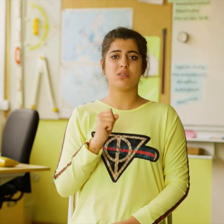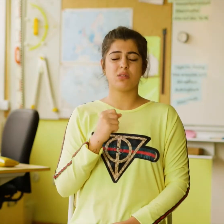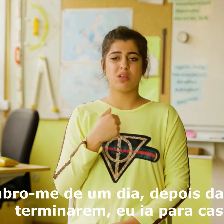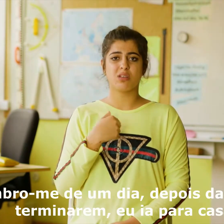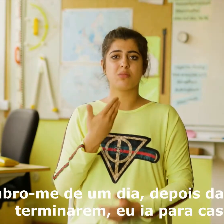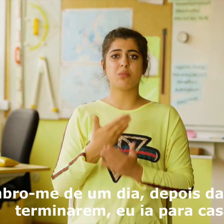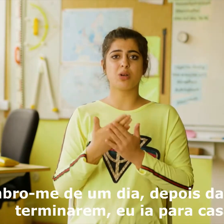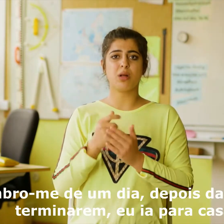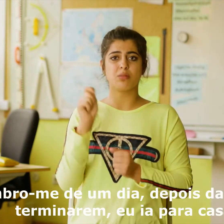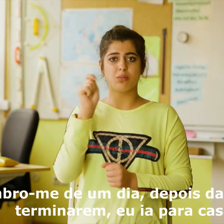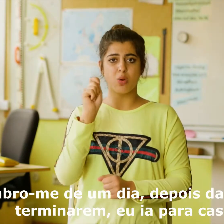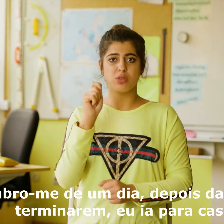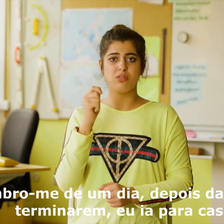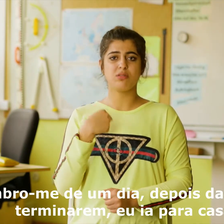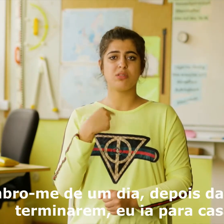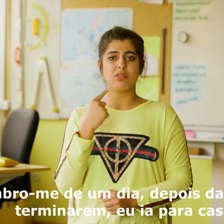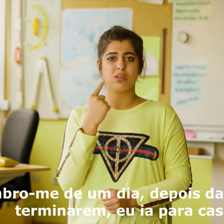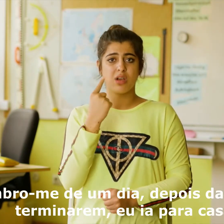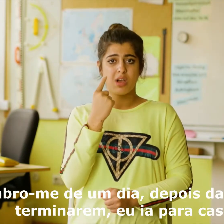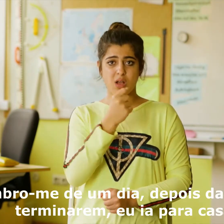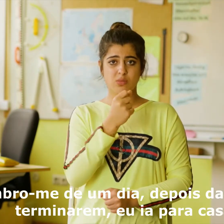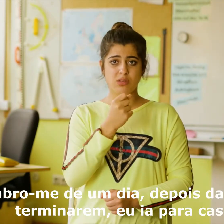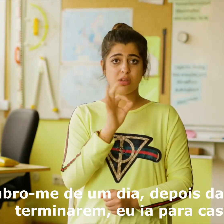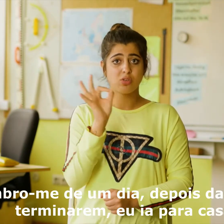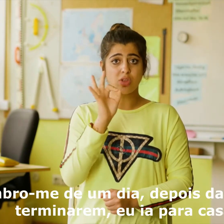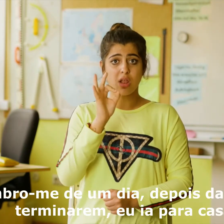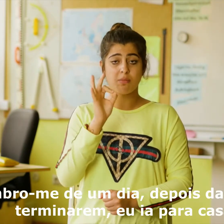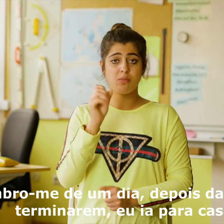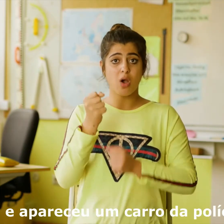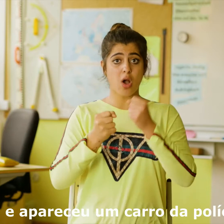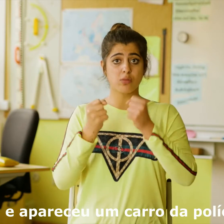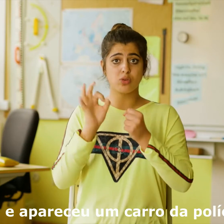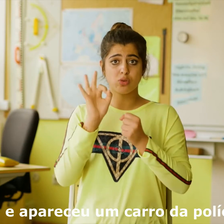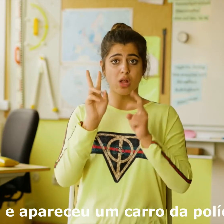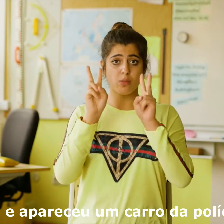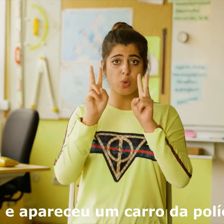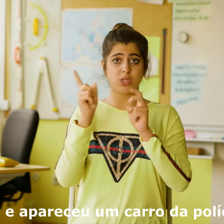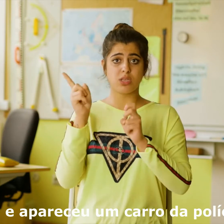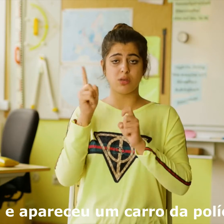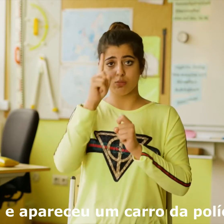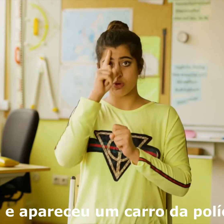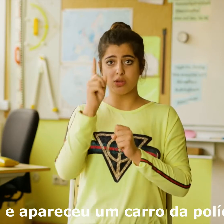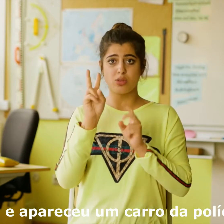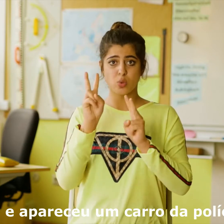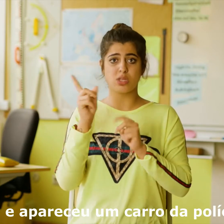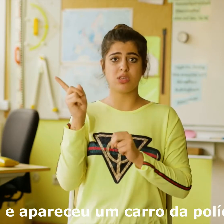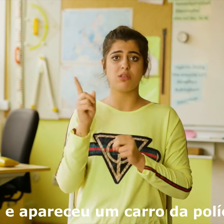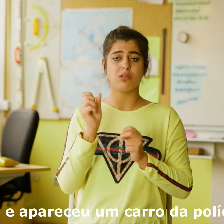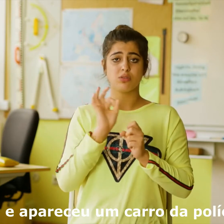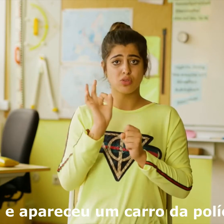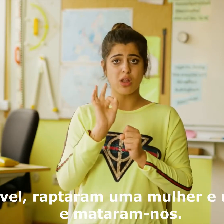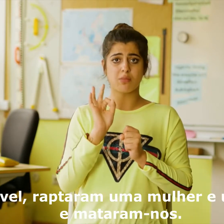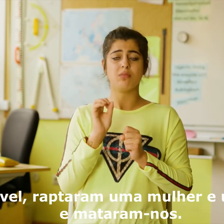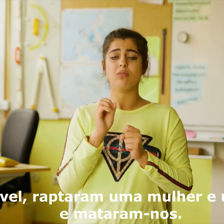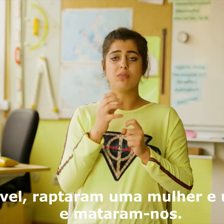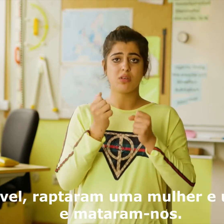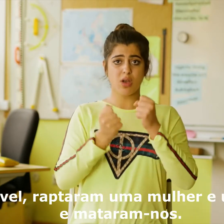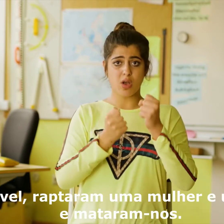Por exemplo, eu lembro-me uma vez que eu ia para casa depois da escola e parou um carro da polícia. Foi horrível. Então esse